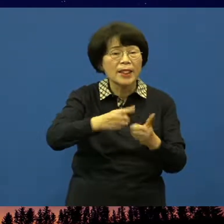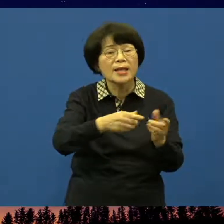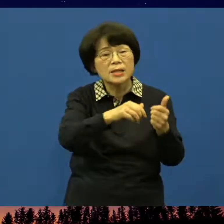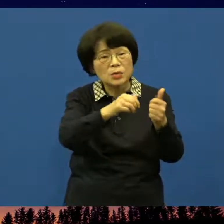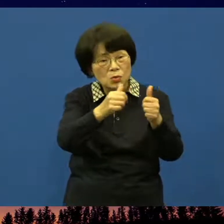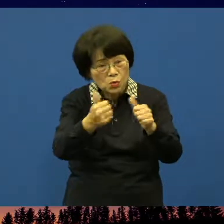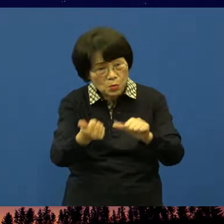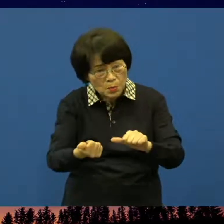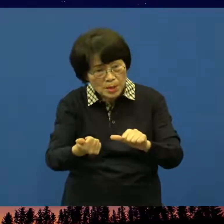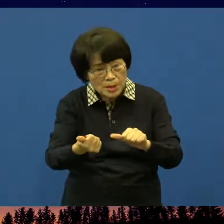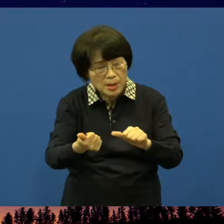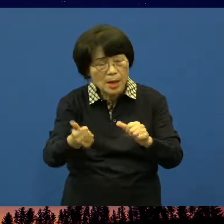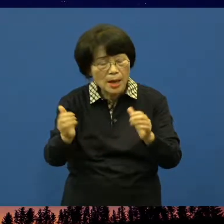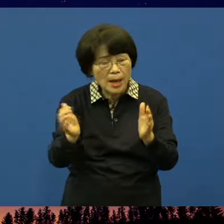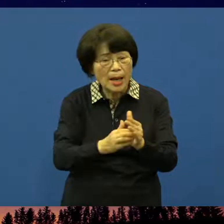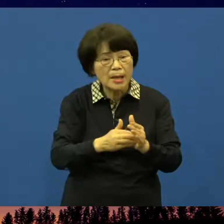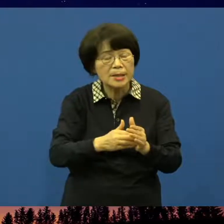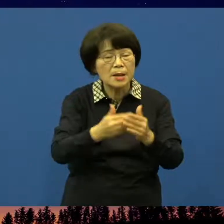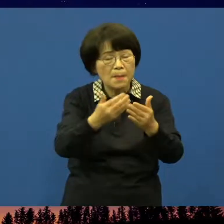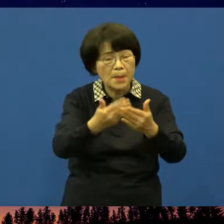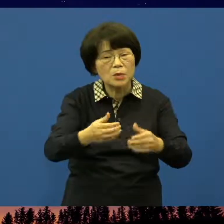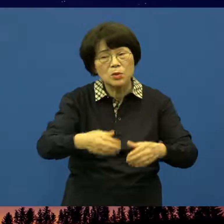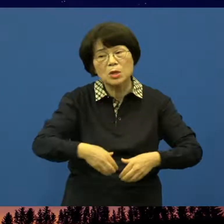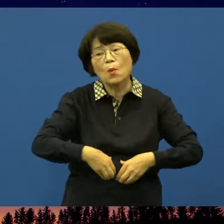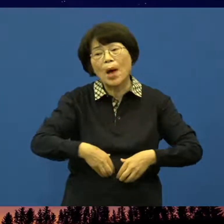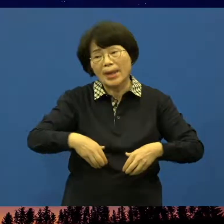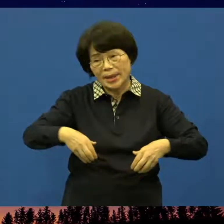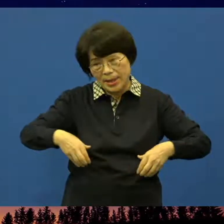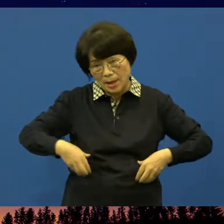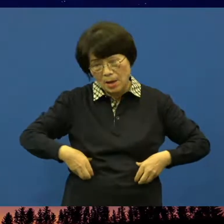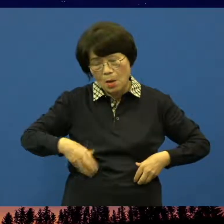받아주시는 그 관용, 그 복음의 핵심이 관용이거든요.